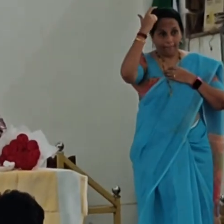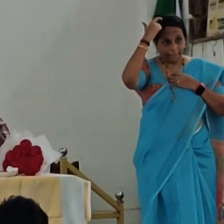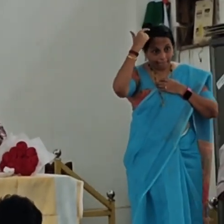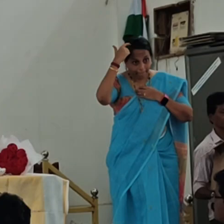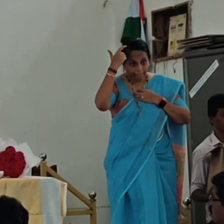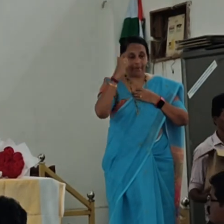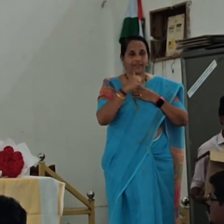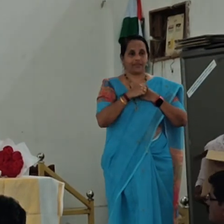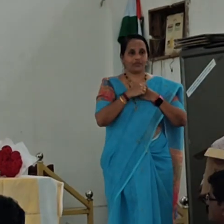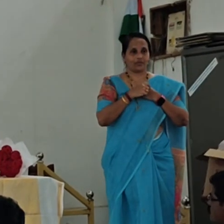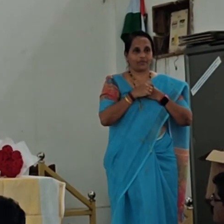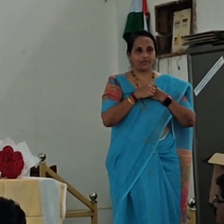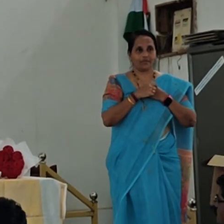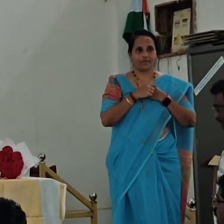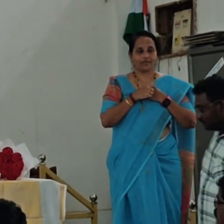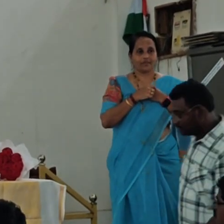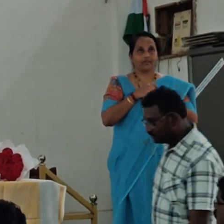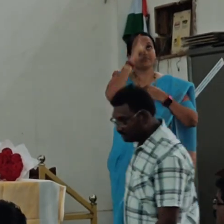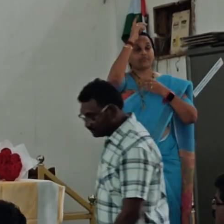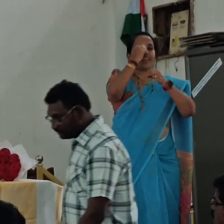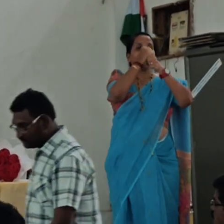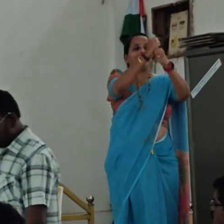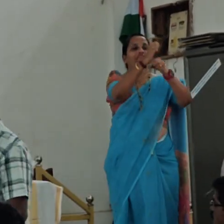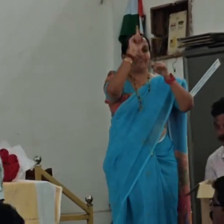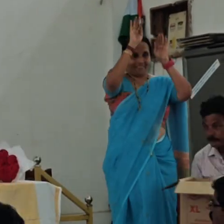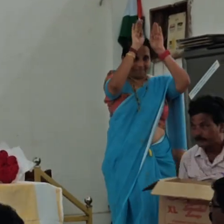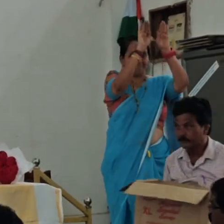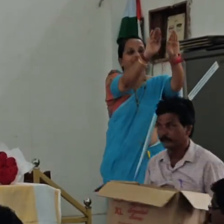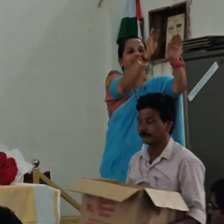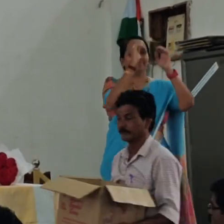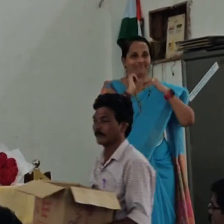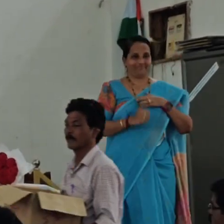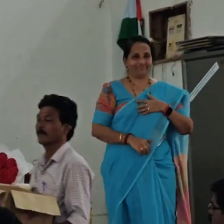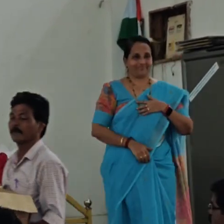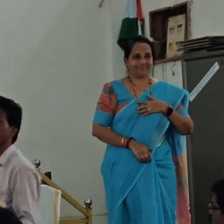బ్రెయిన్తో ఉన్నారంటే వీఆర్ గిఫ్టెడ్.